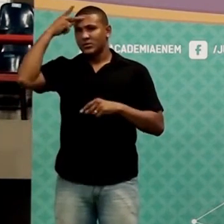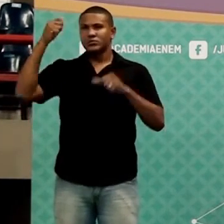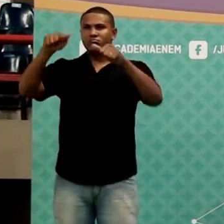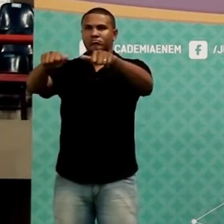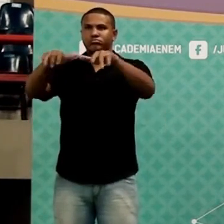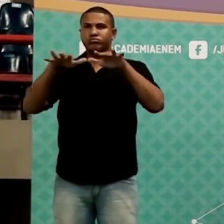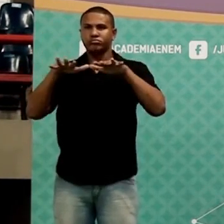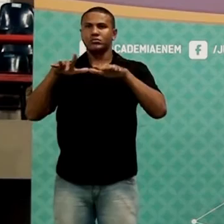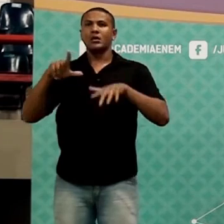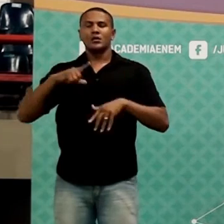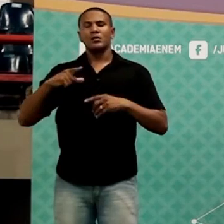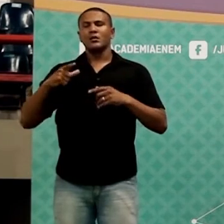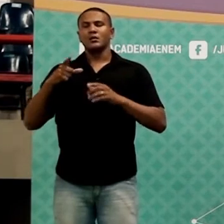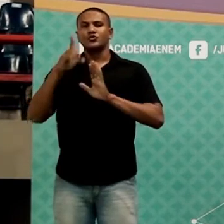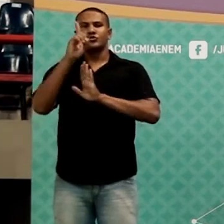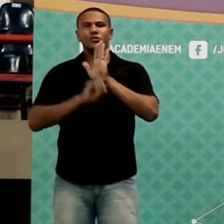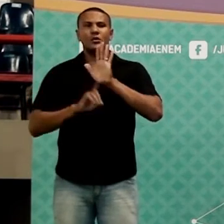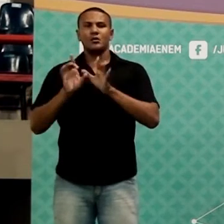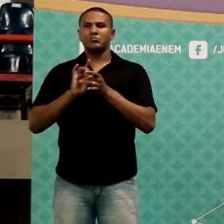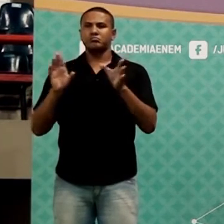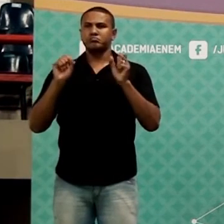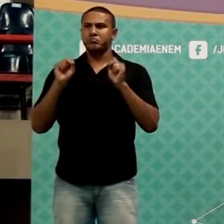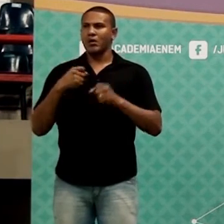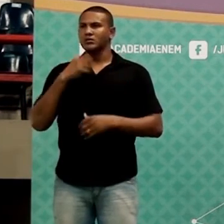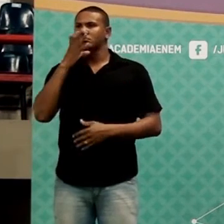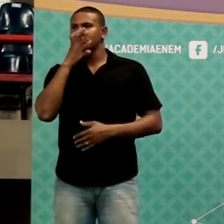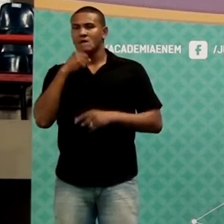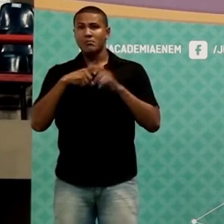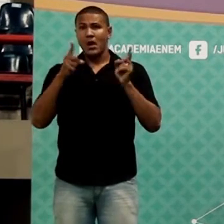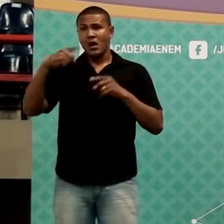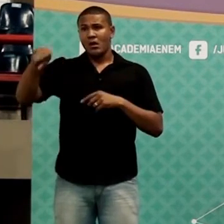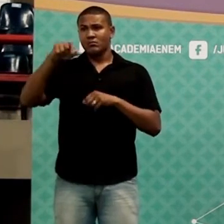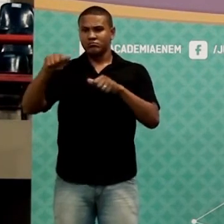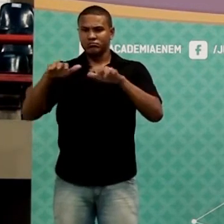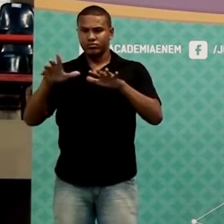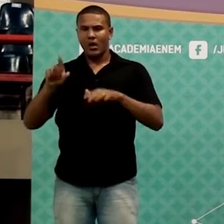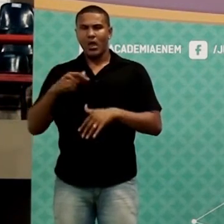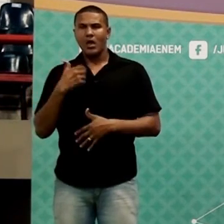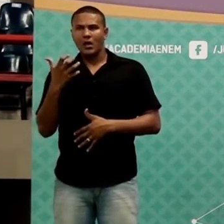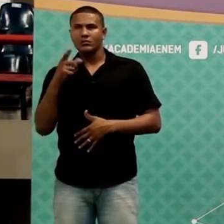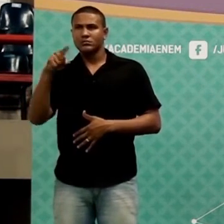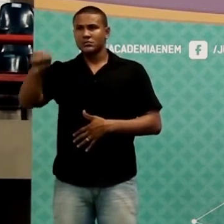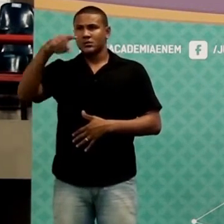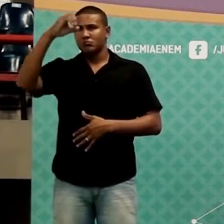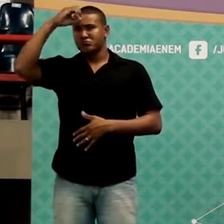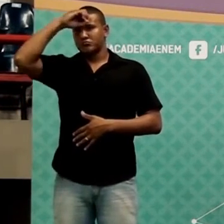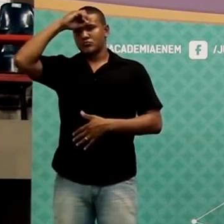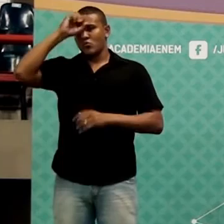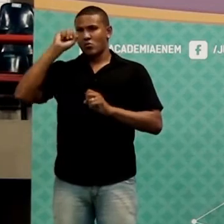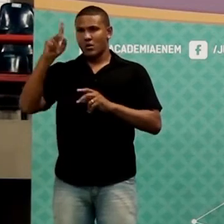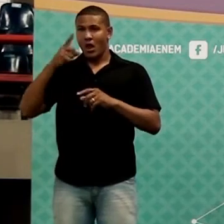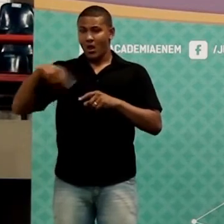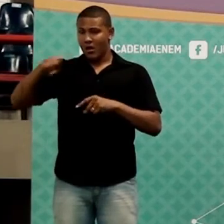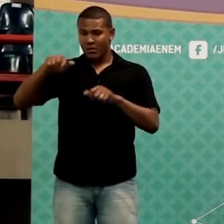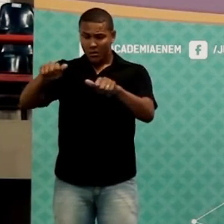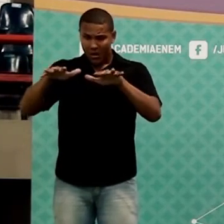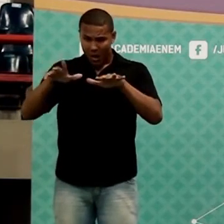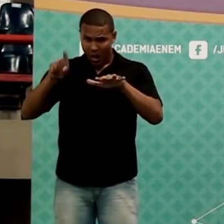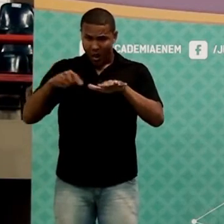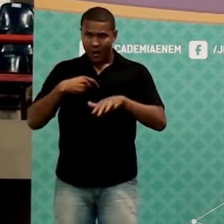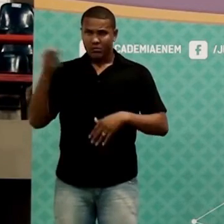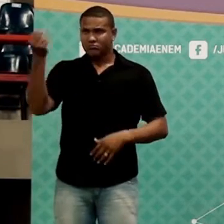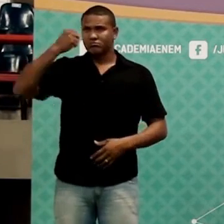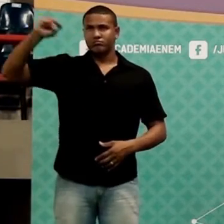o julgamento. E como a população tinha Lutero como inocente, a população defendeu Lutero.